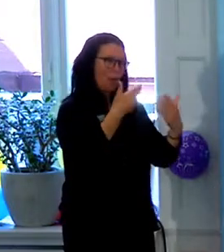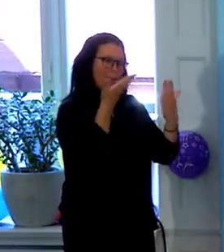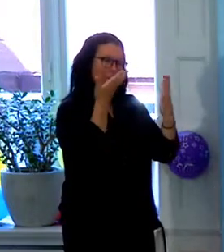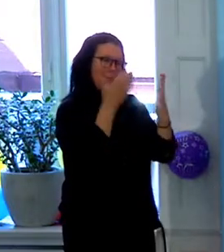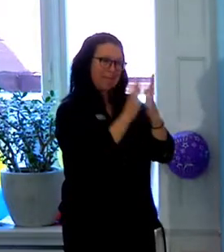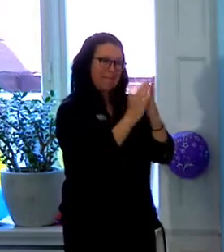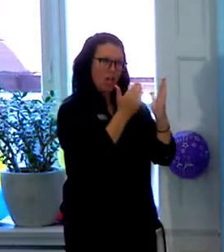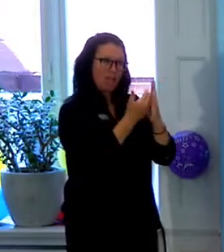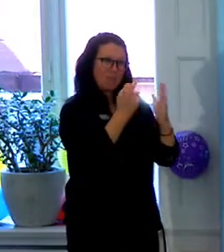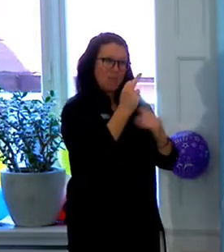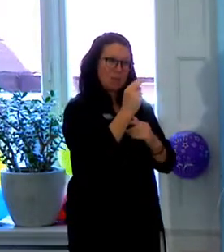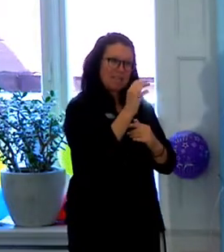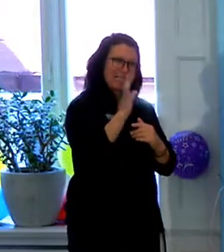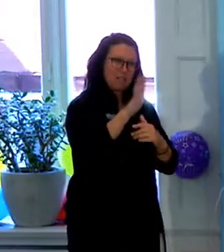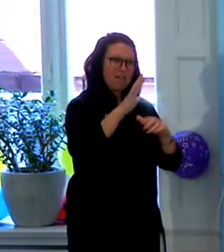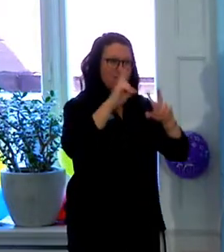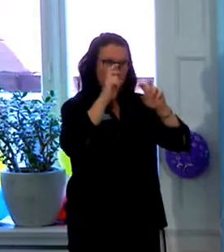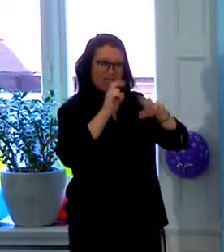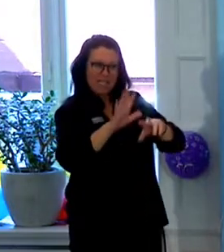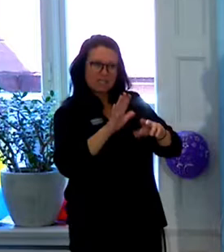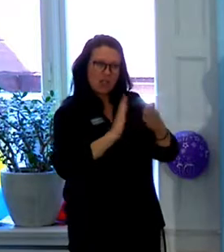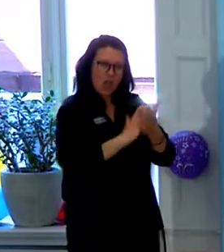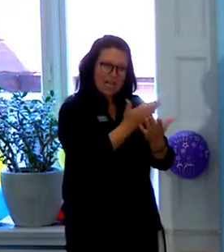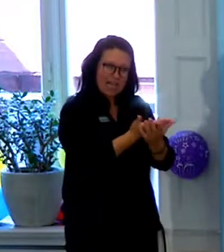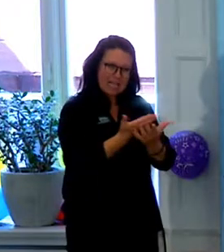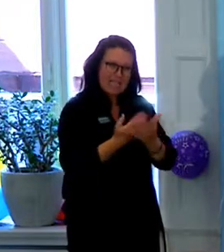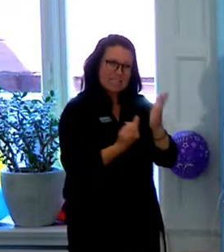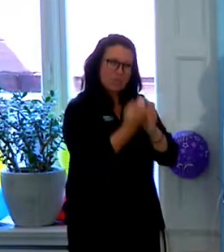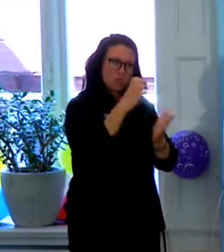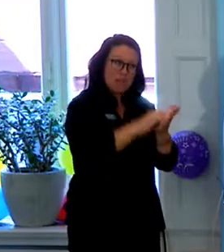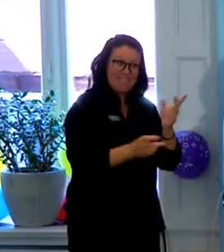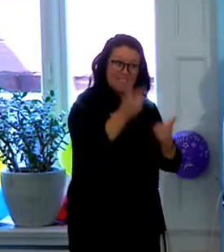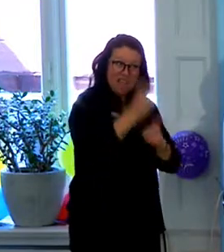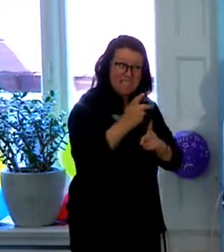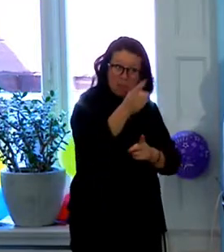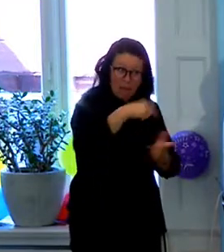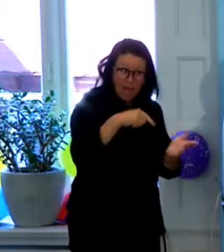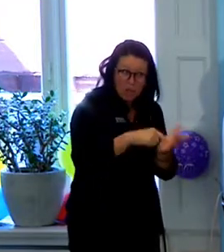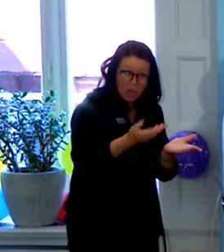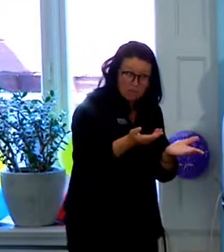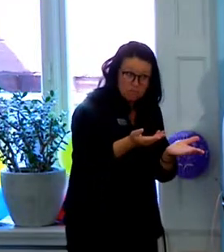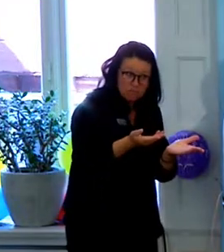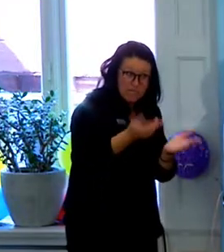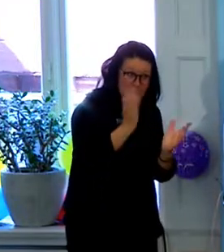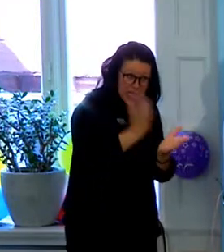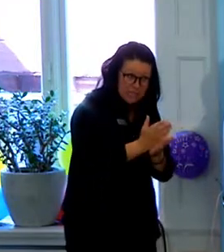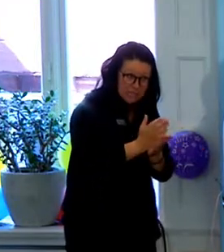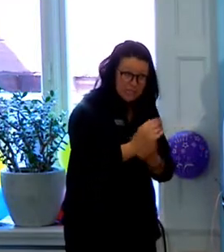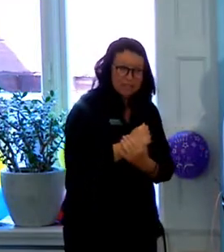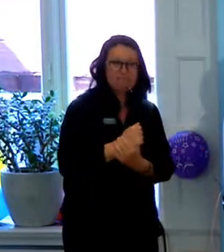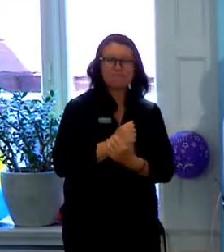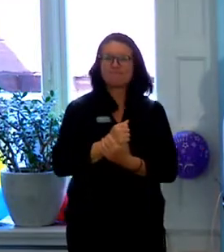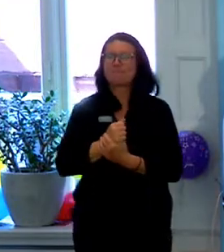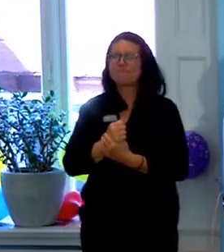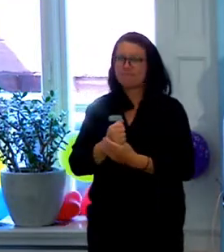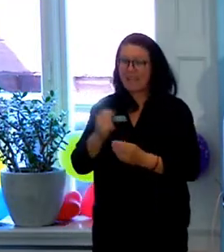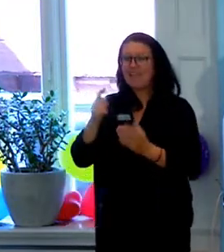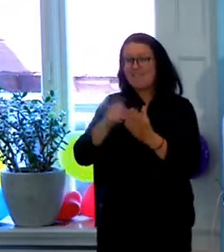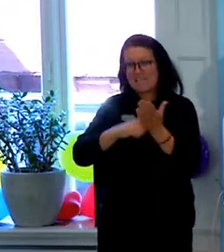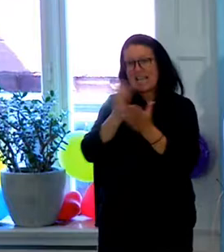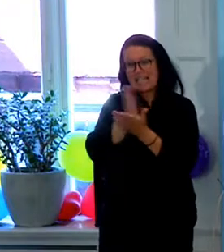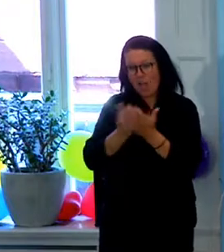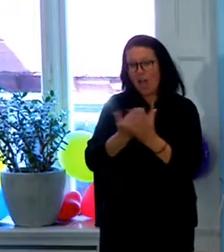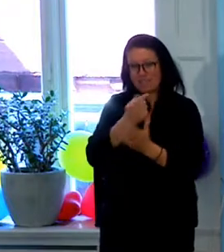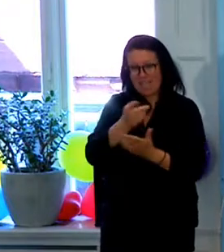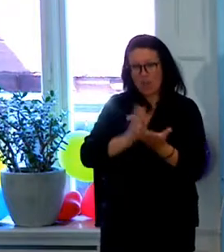av Runas och forskarnas kartläggning att situationen kanske är allra värst i Malmö. Mm. Är den det? Alltså, vissa delar av